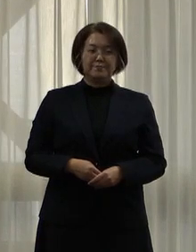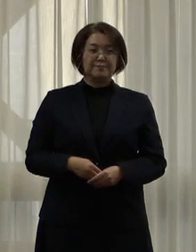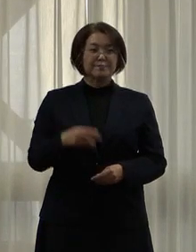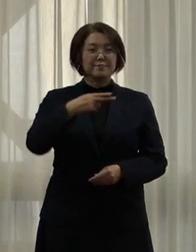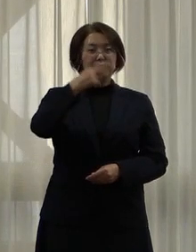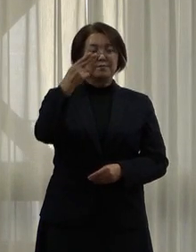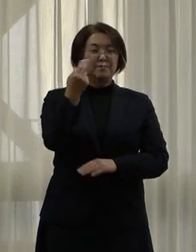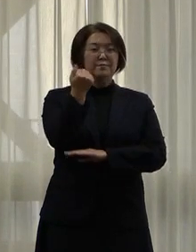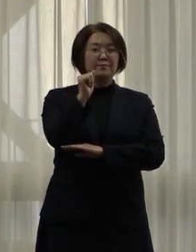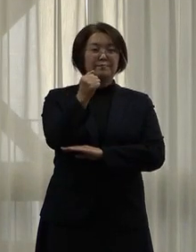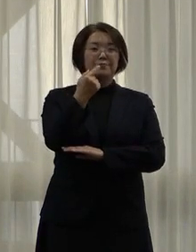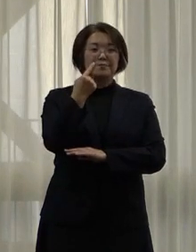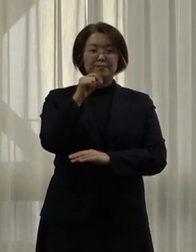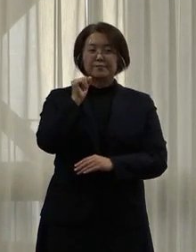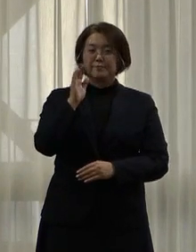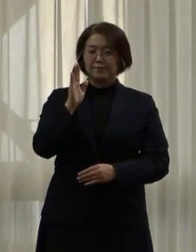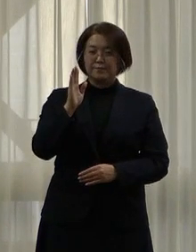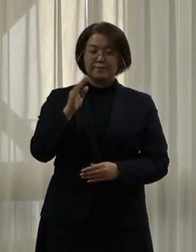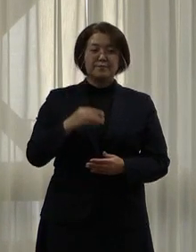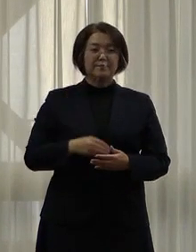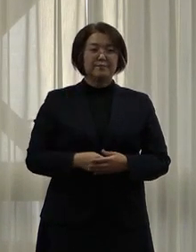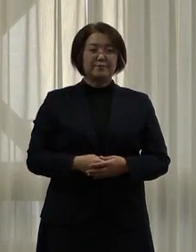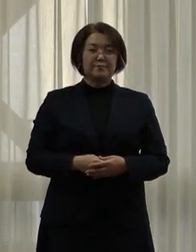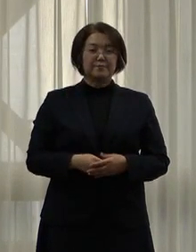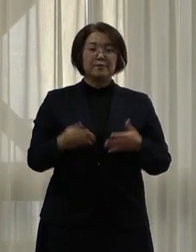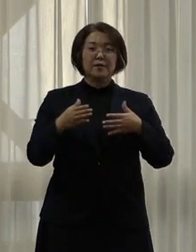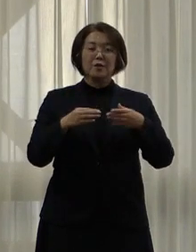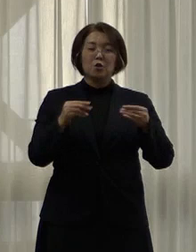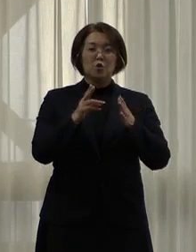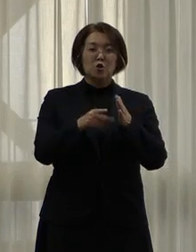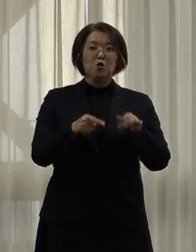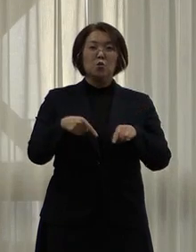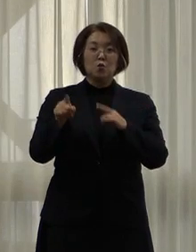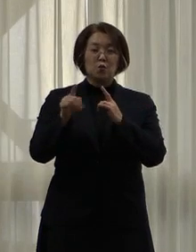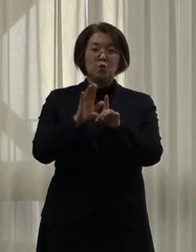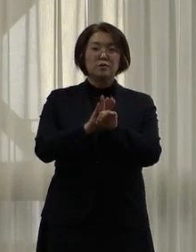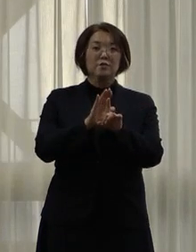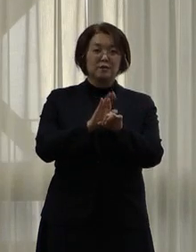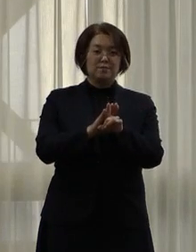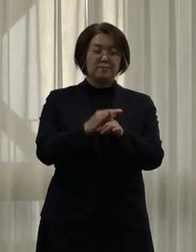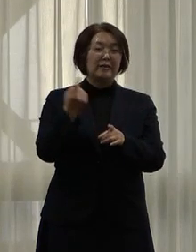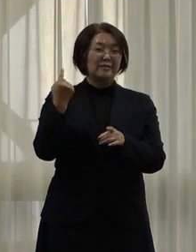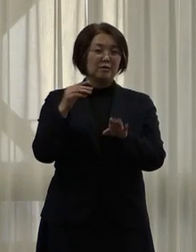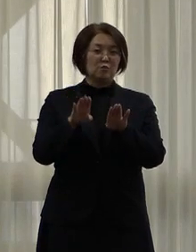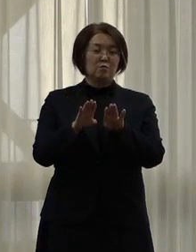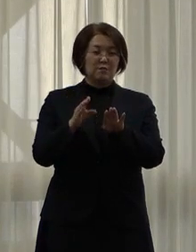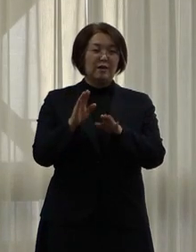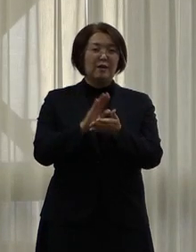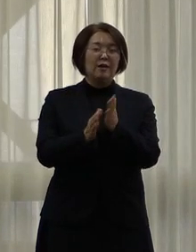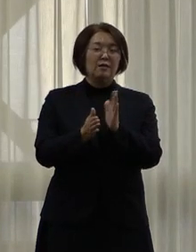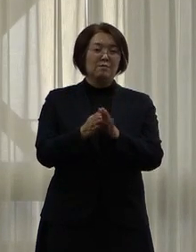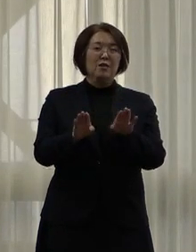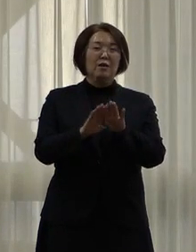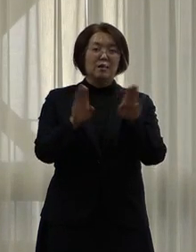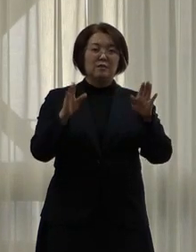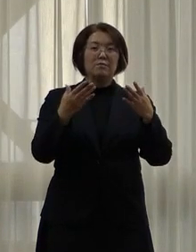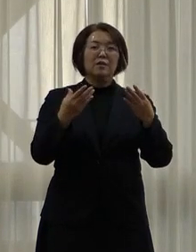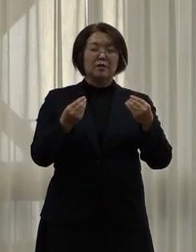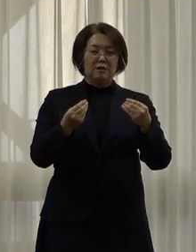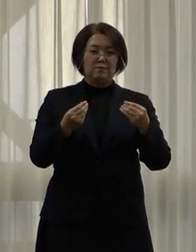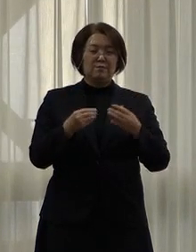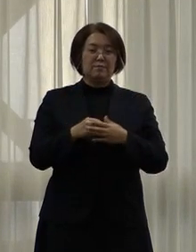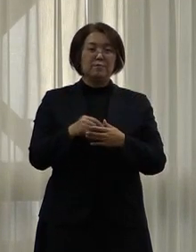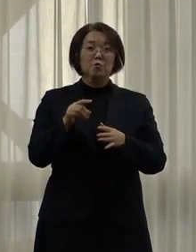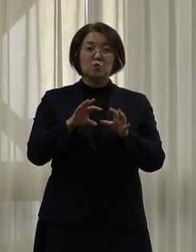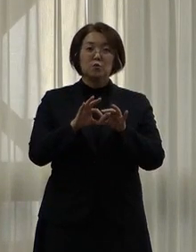新聞の森です。 はい、よろしくお願いします。 全国旅行支援が昨日から再開されたと思うんですけれど、それに対する